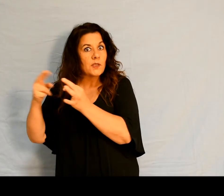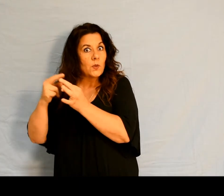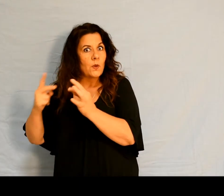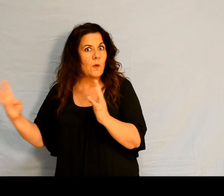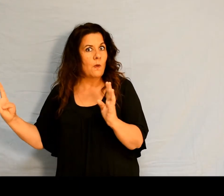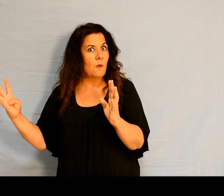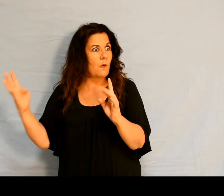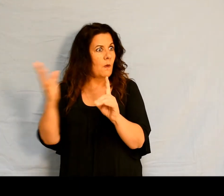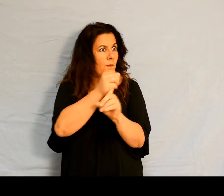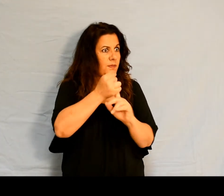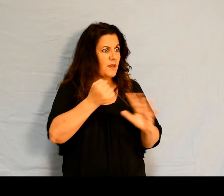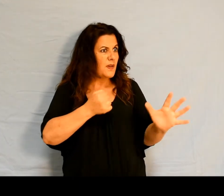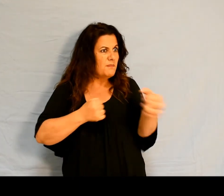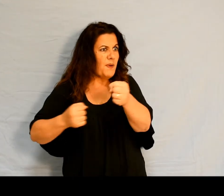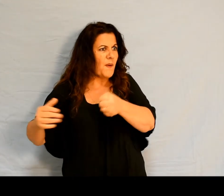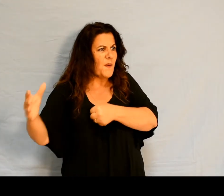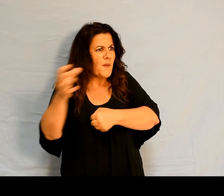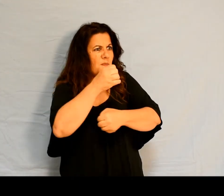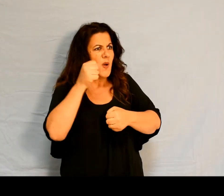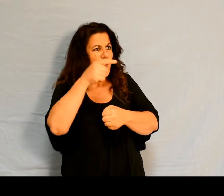lapidèrent le troisième.